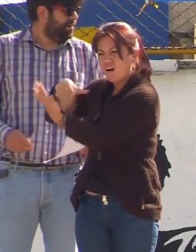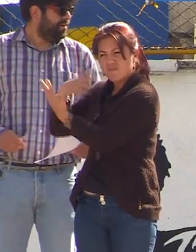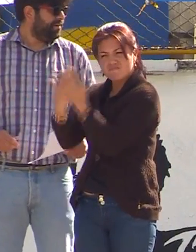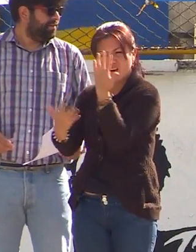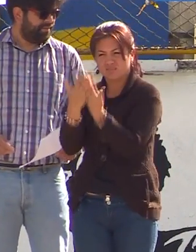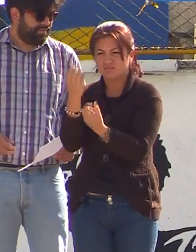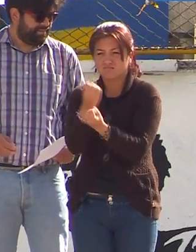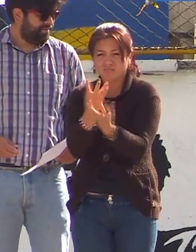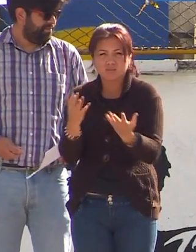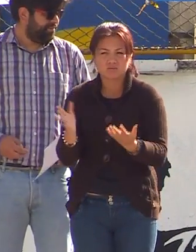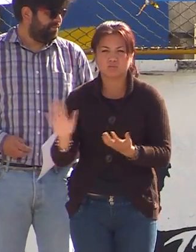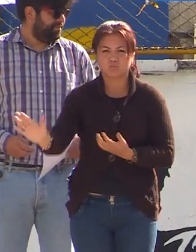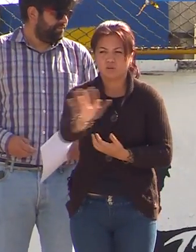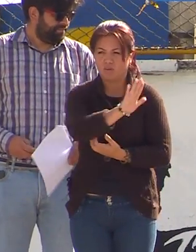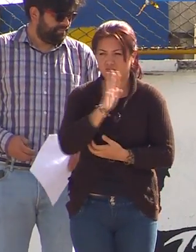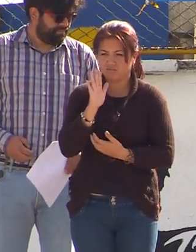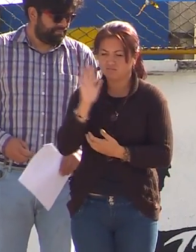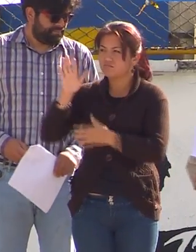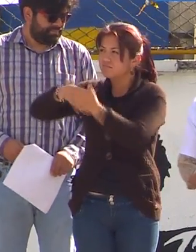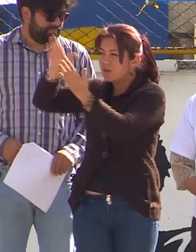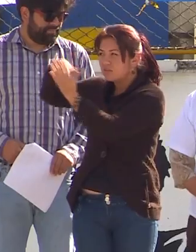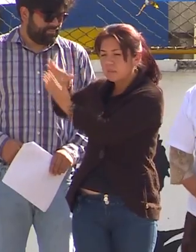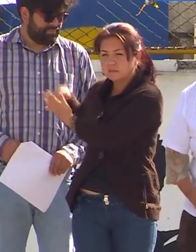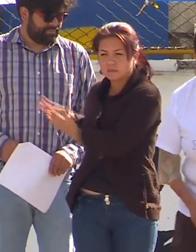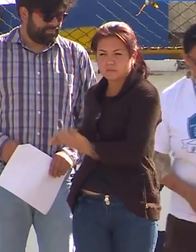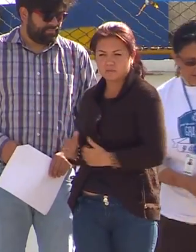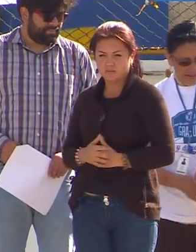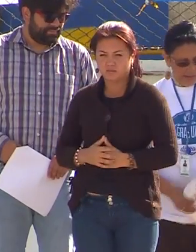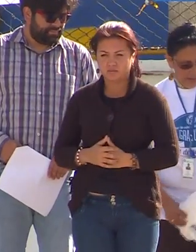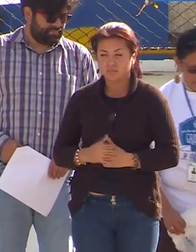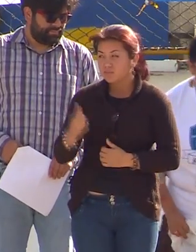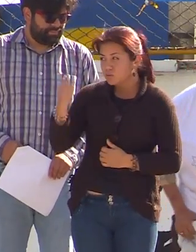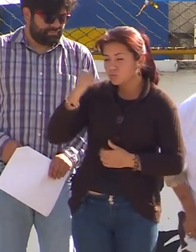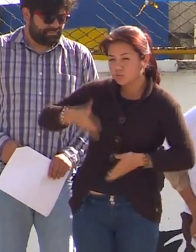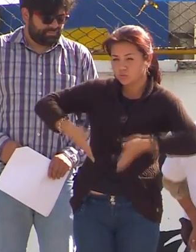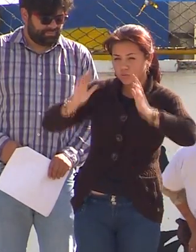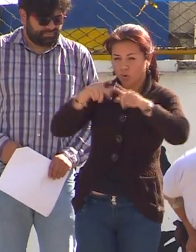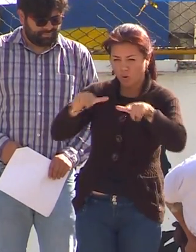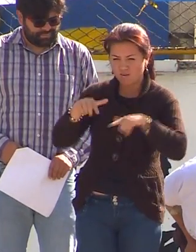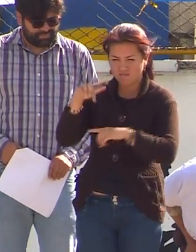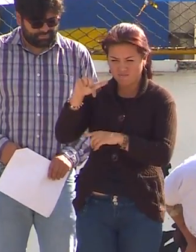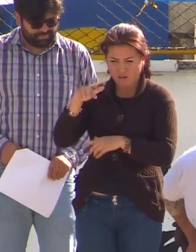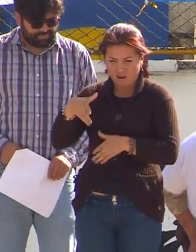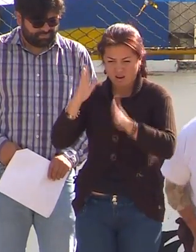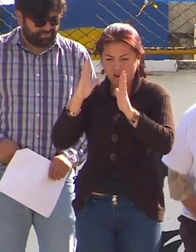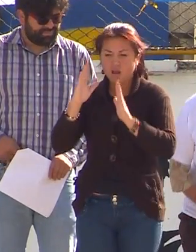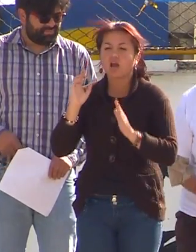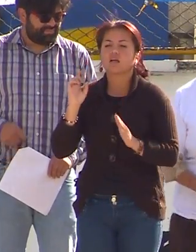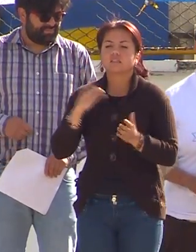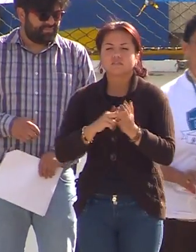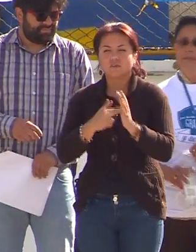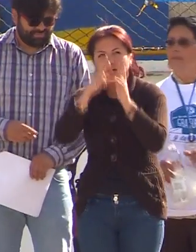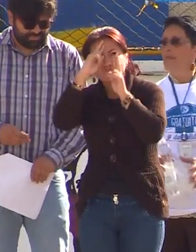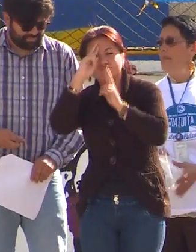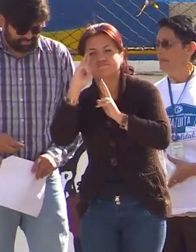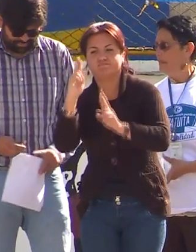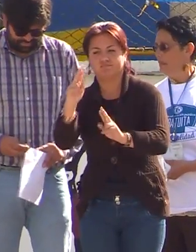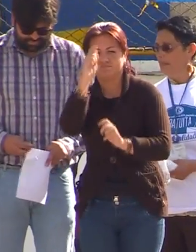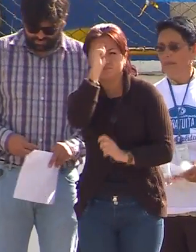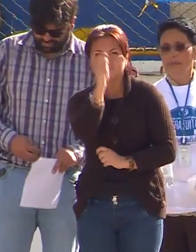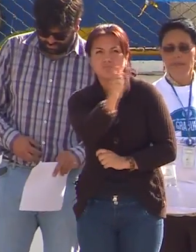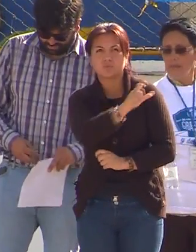las manos de ustedes. El P será un homenaje a los ausentes, un